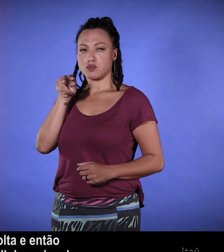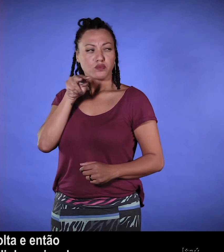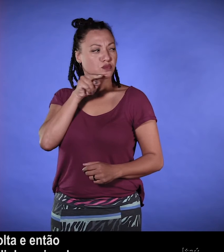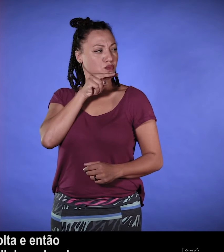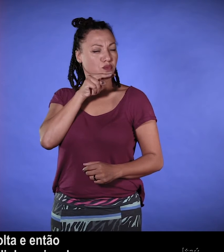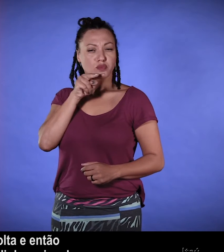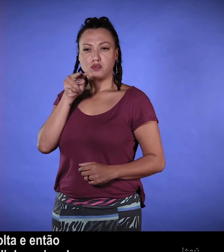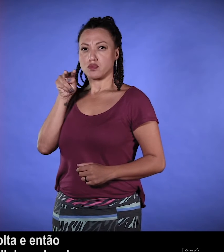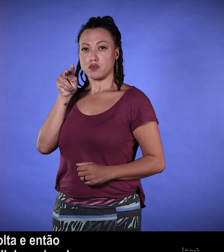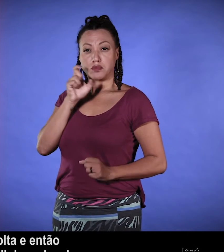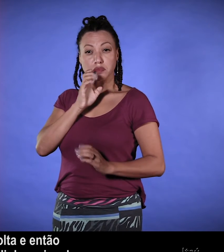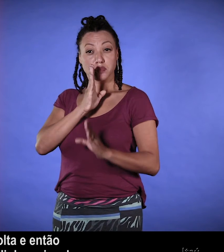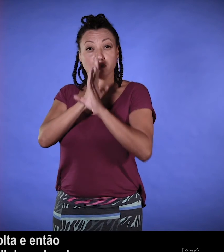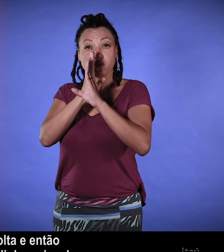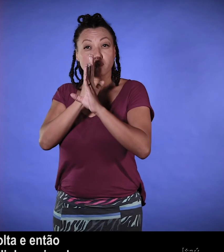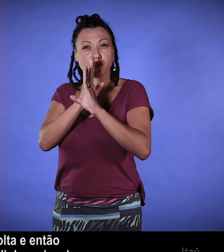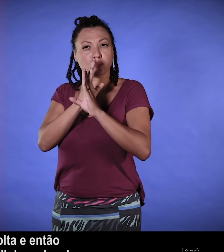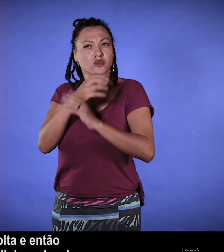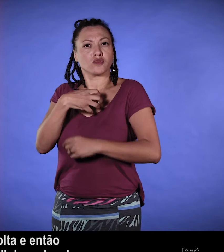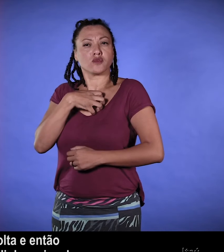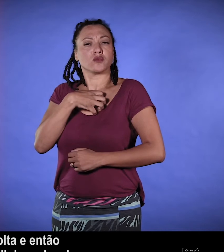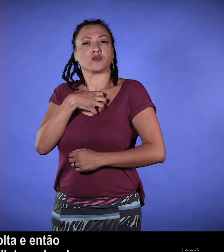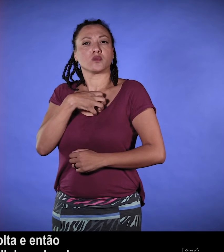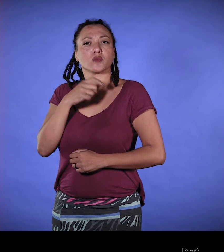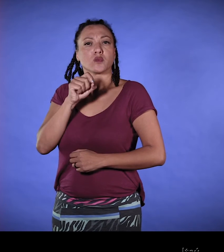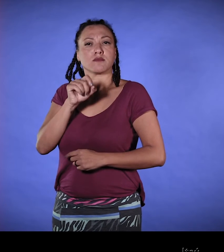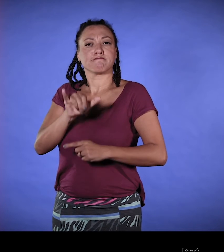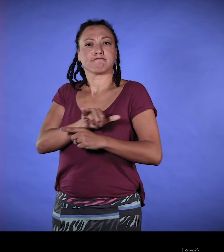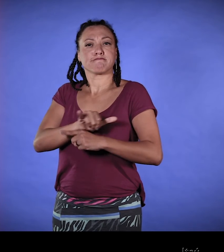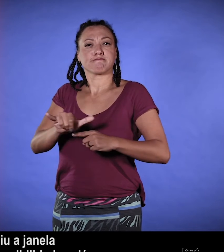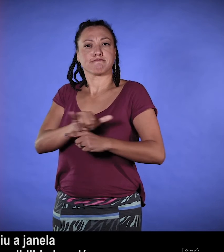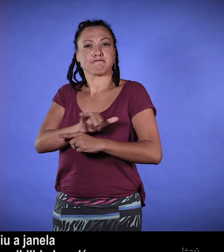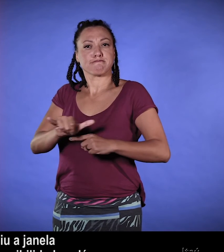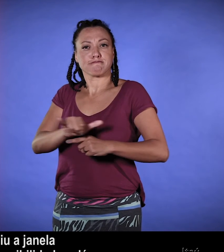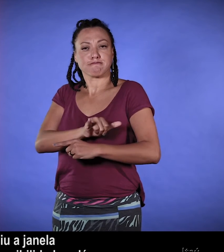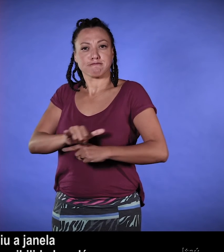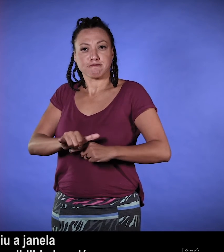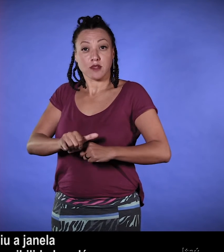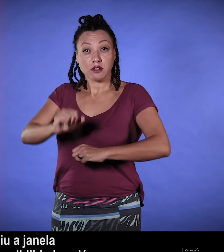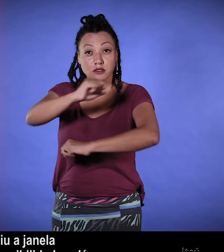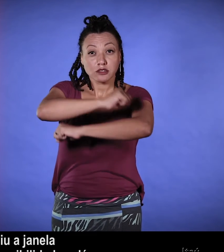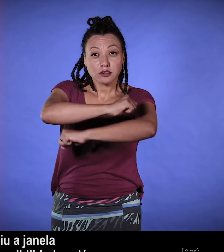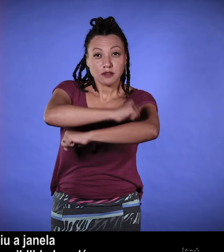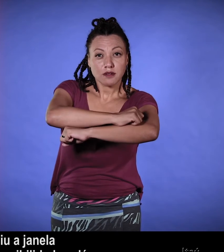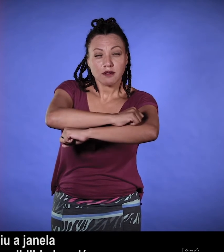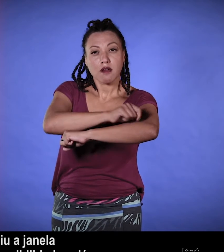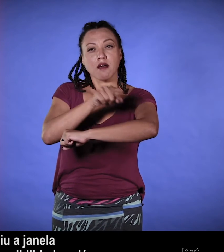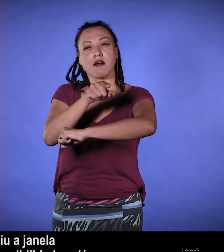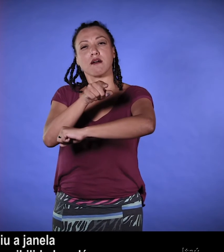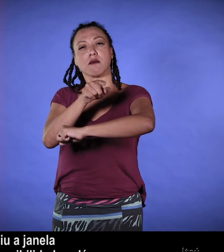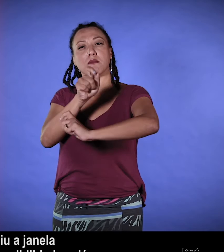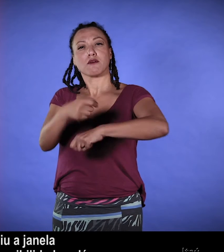volta. E então descobriu rapidinho uma janela. E quando viu a janela, conseguiu ver